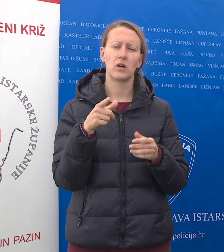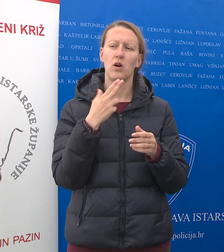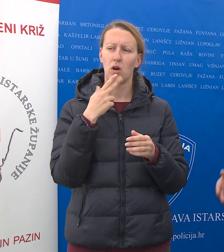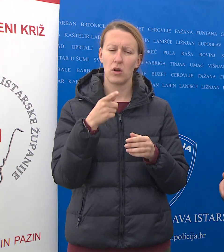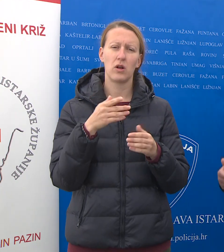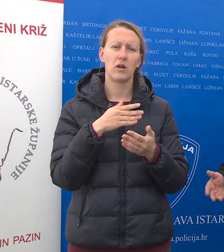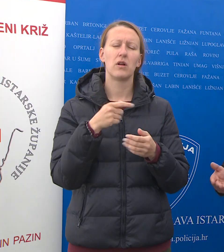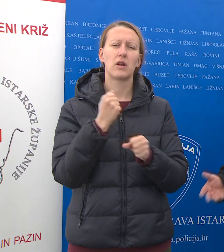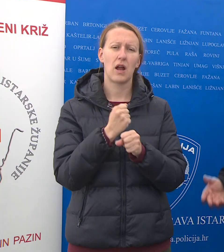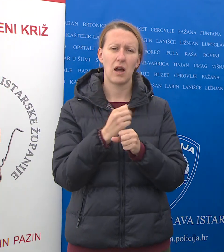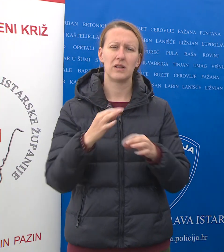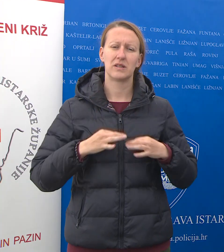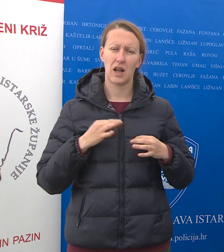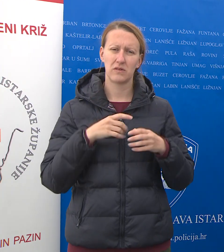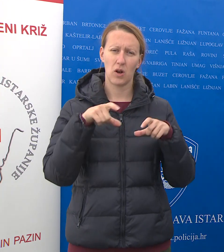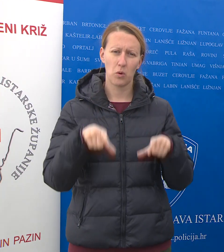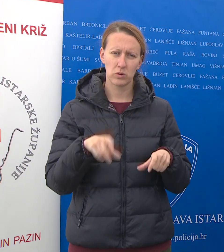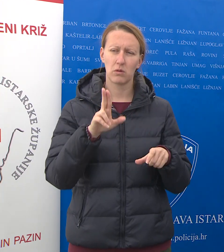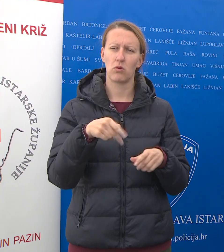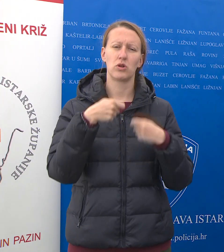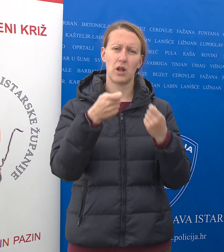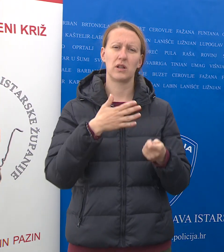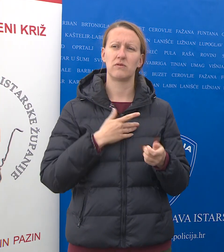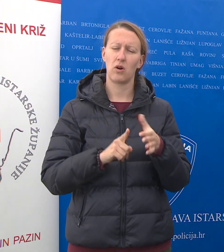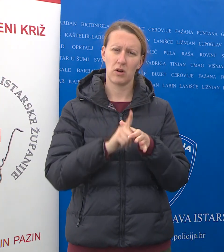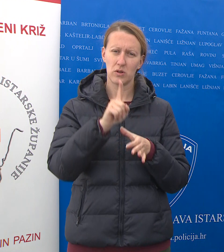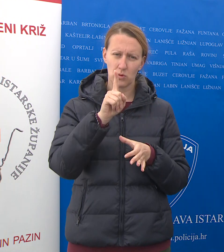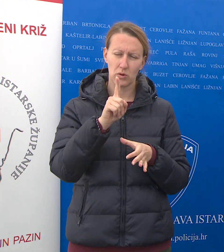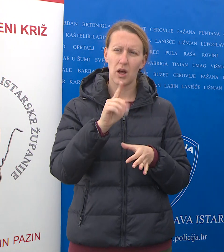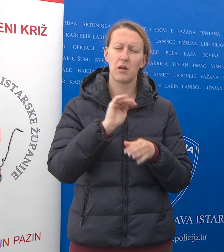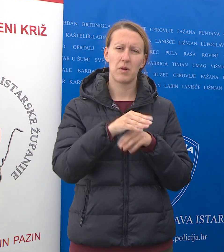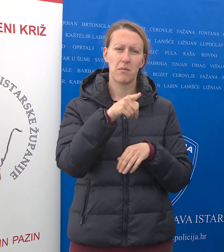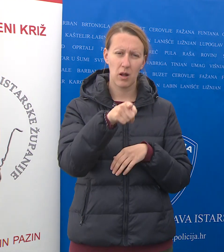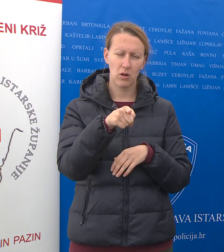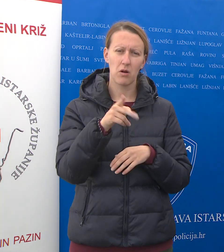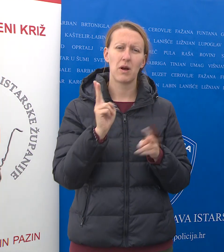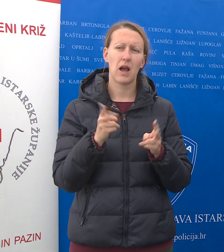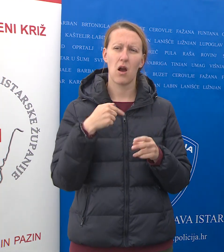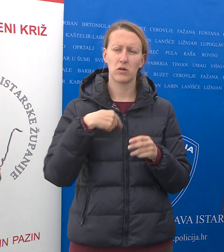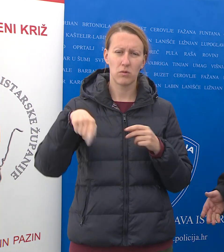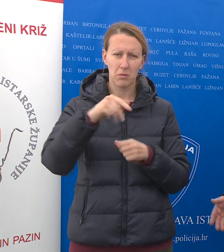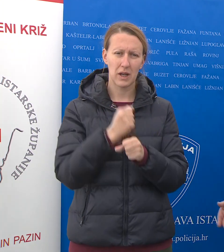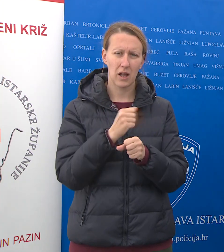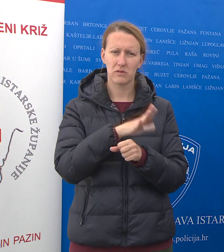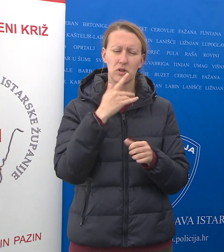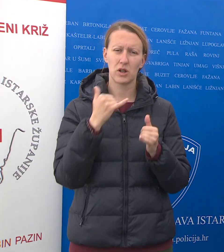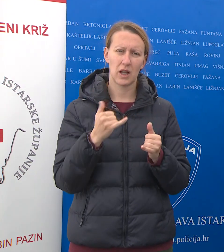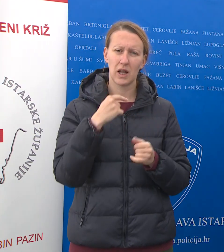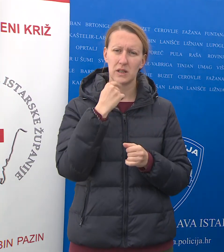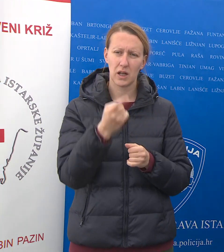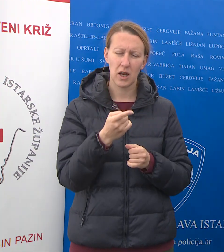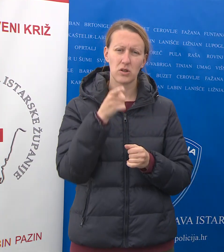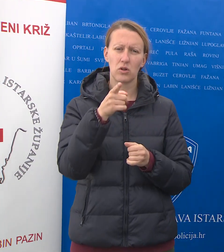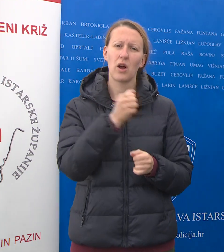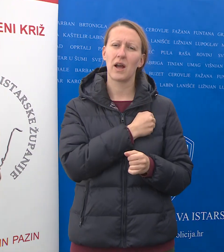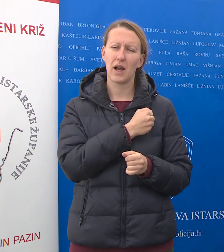koji djeluje pod zdravstvenim ustanovama, može dati svoje rezultate. Prema tome, kako smo mi radili sve što je danas rečeno,